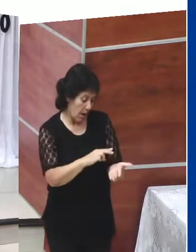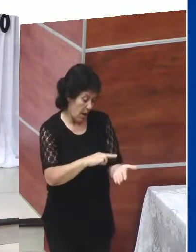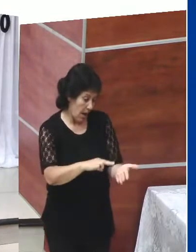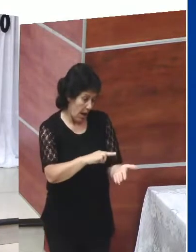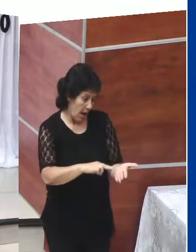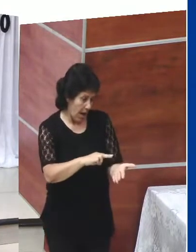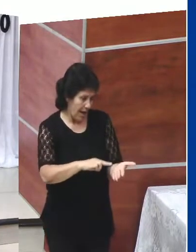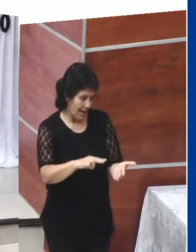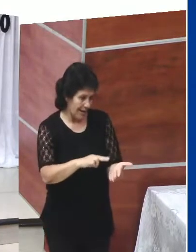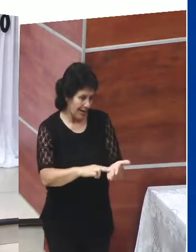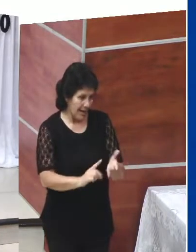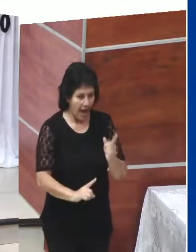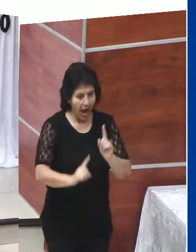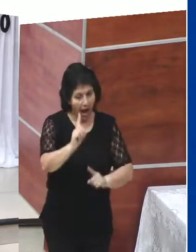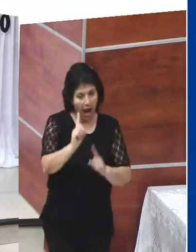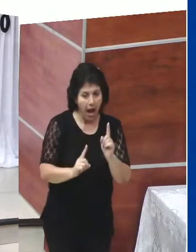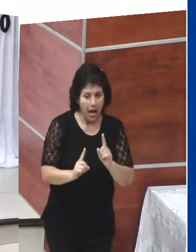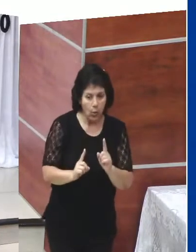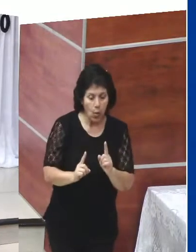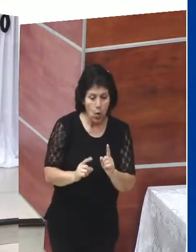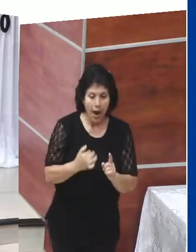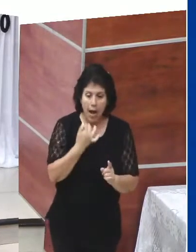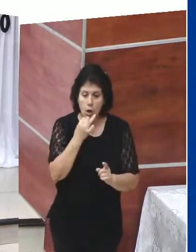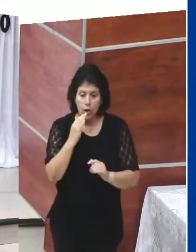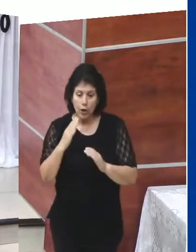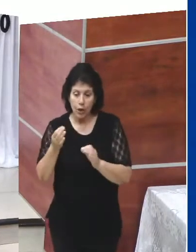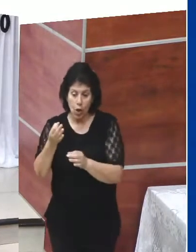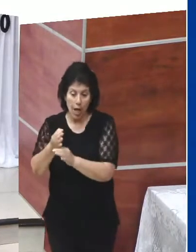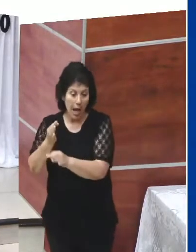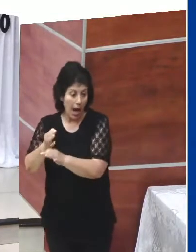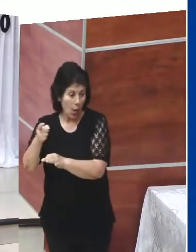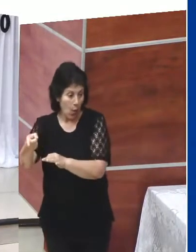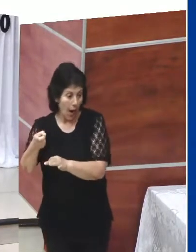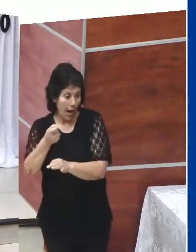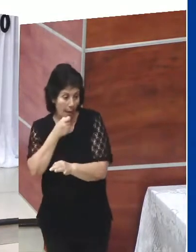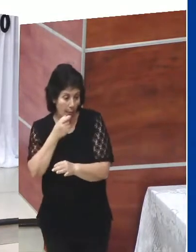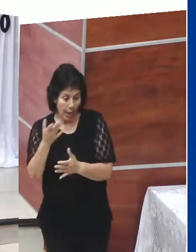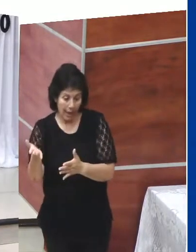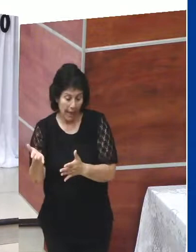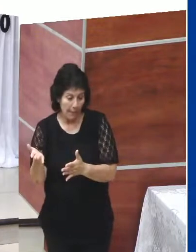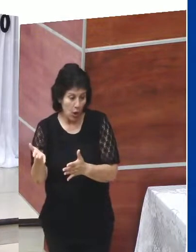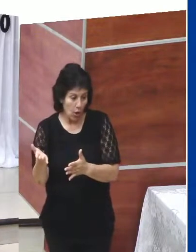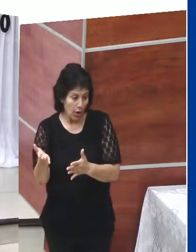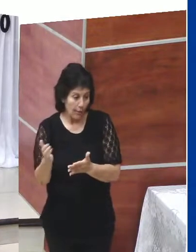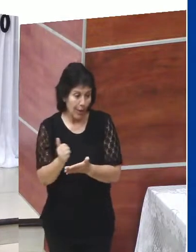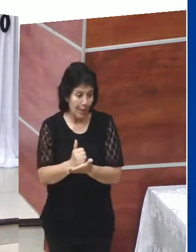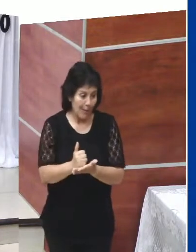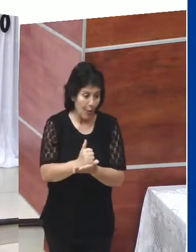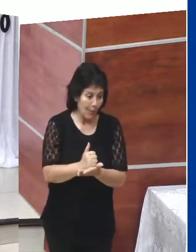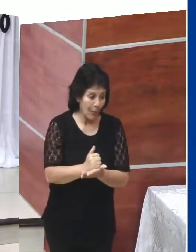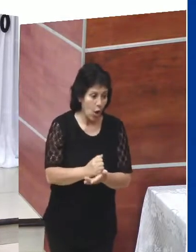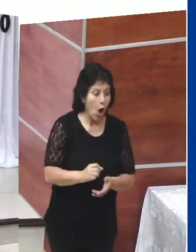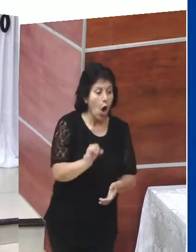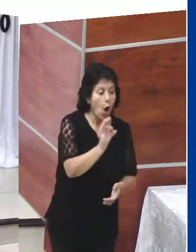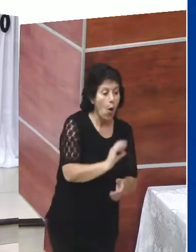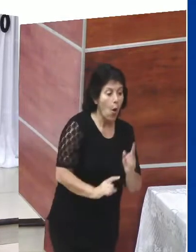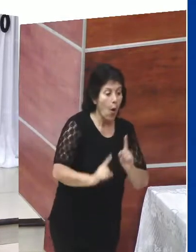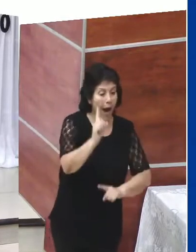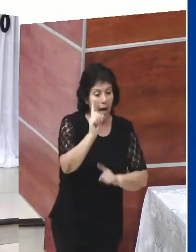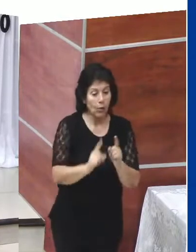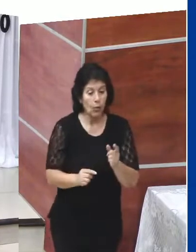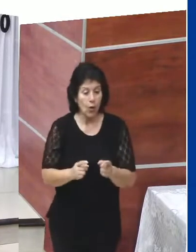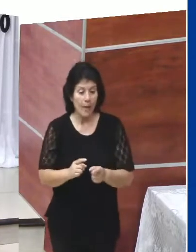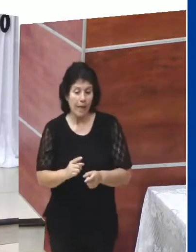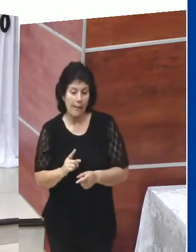Algunos tenemos la suerte de esperar menos de 15 minutos a nuestra esposa porque volvió a hacer un retoque antes de salir.